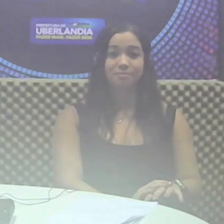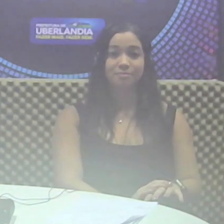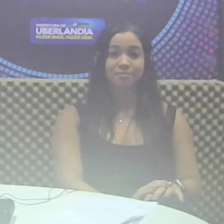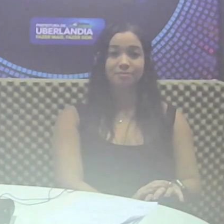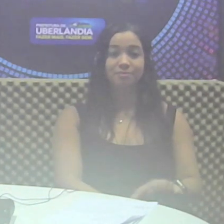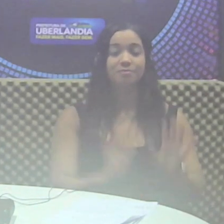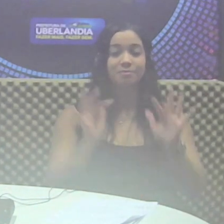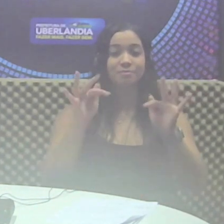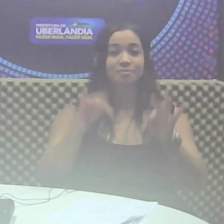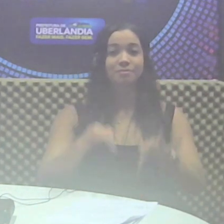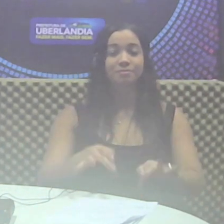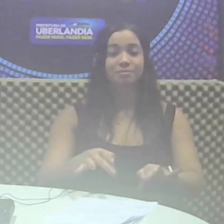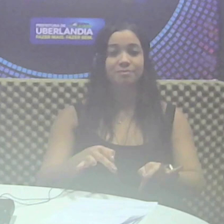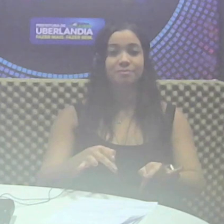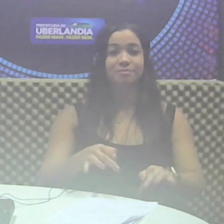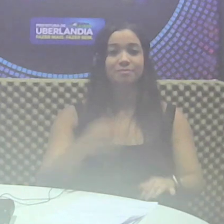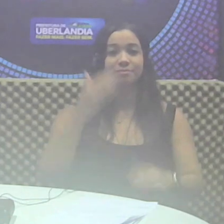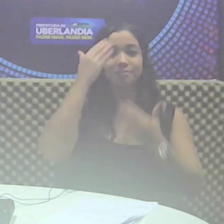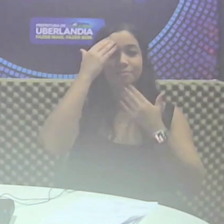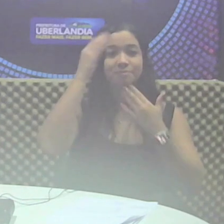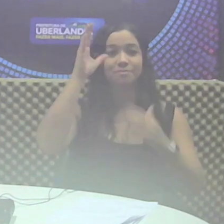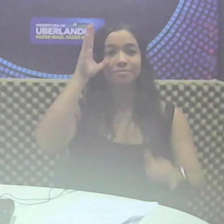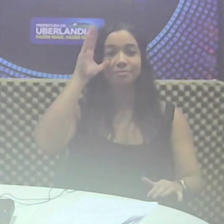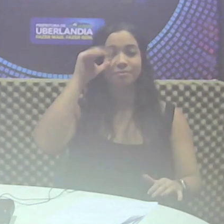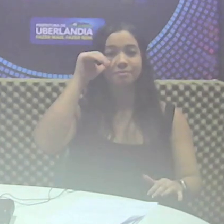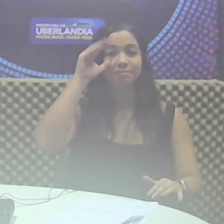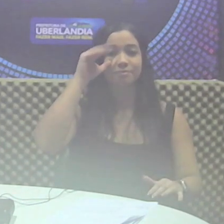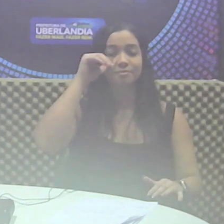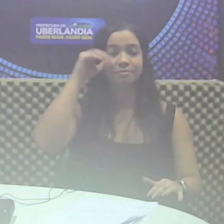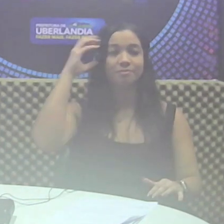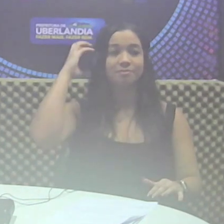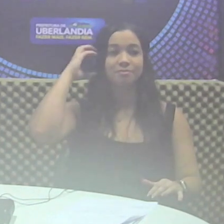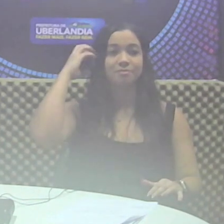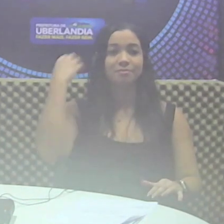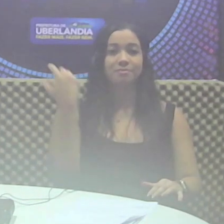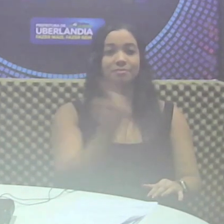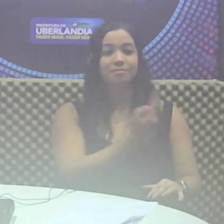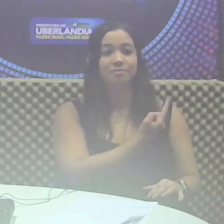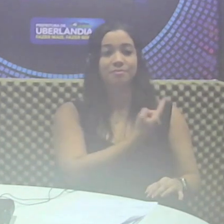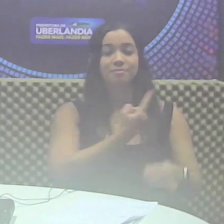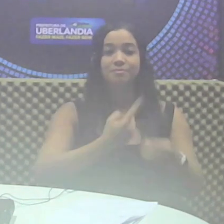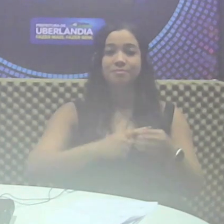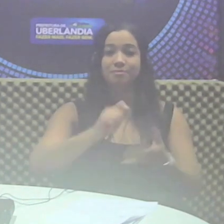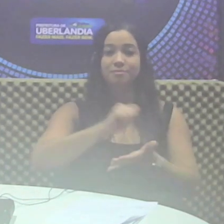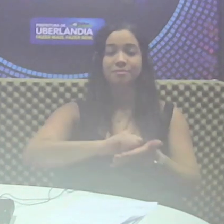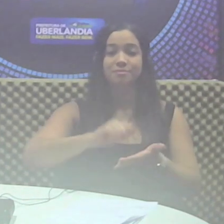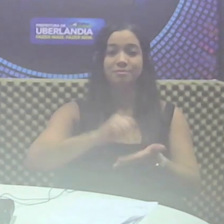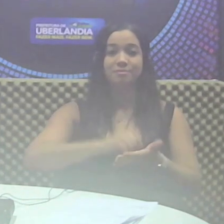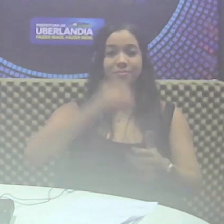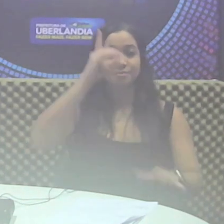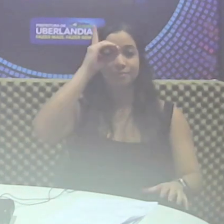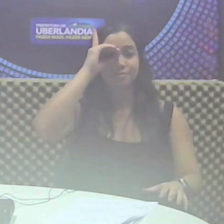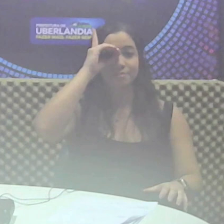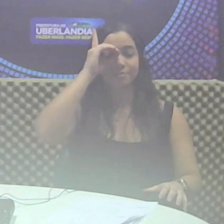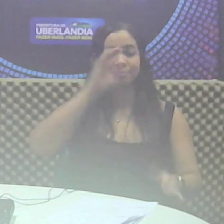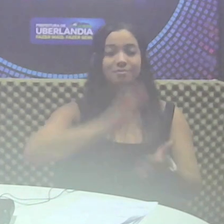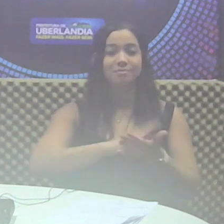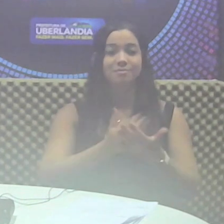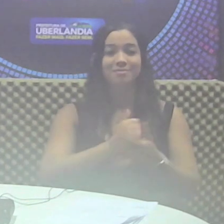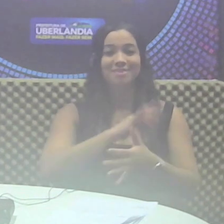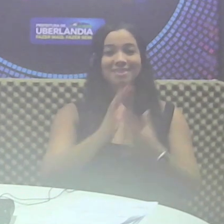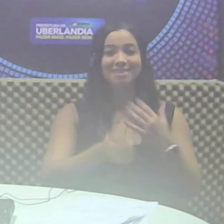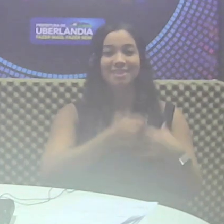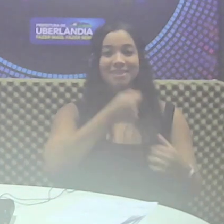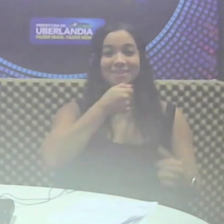A edição de hoje fica por aqui. Obrigada pela sua audiência. Edição Daniela Aires, tradução em